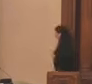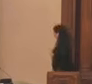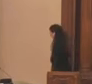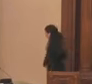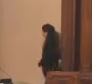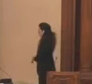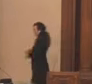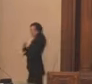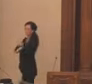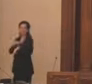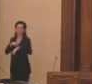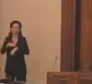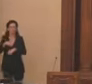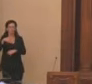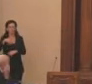volentieri perché